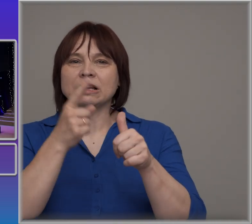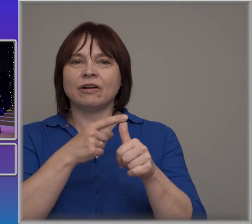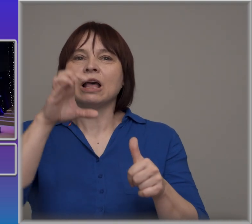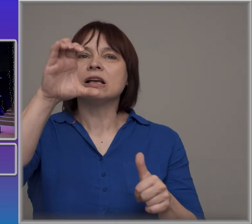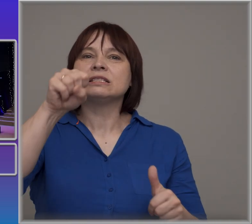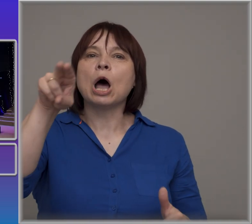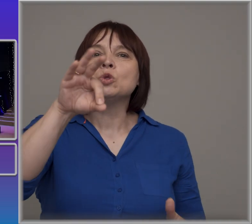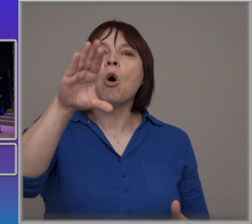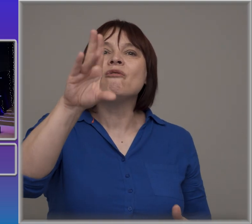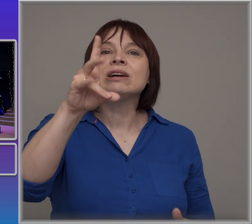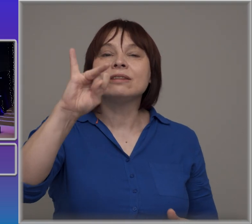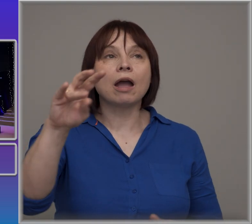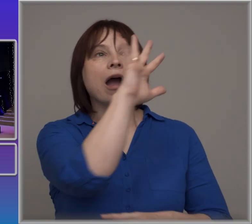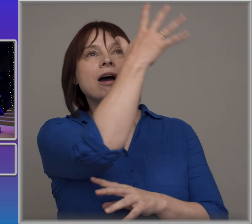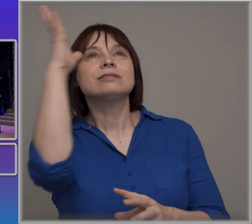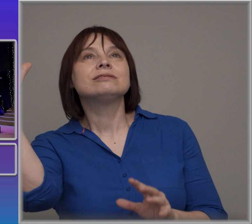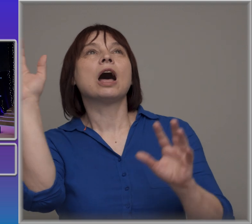пожалуйста, слайд пятый.